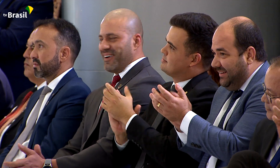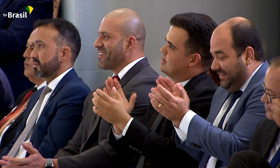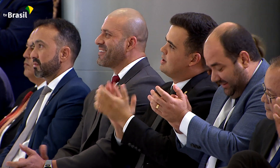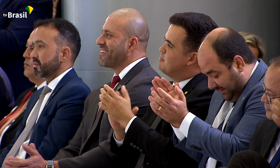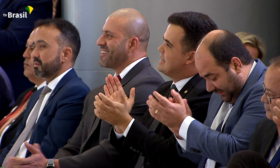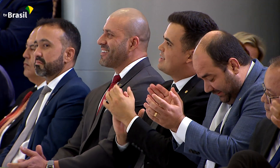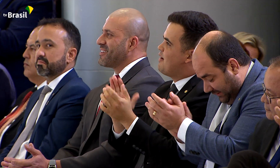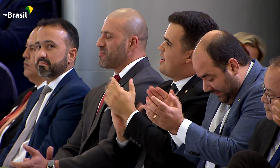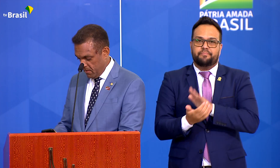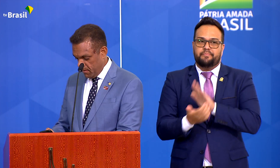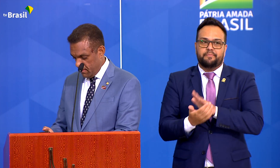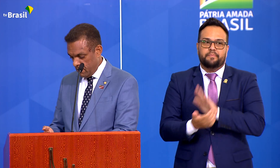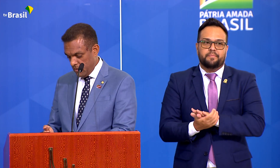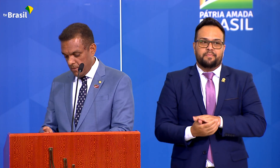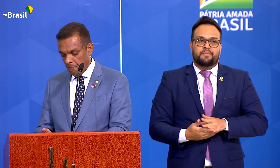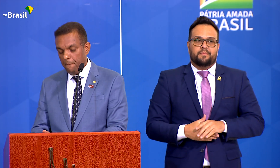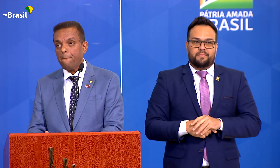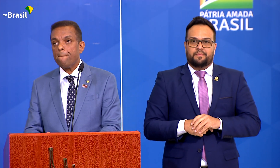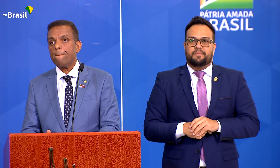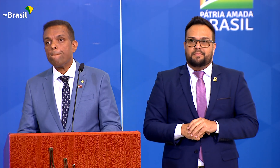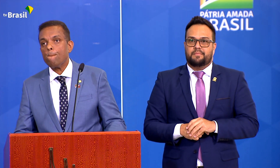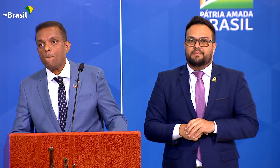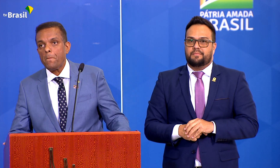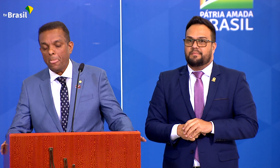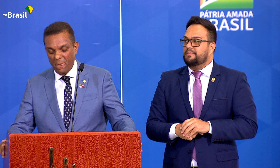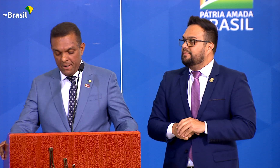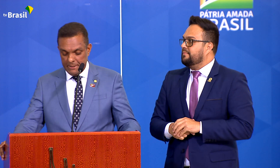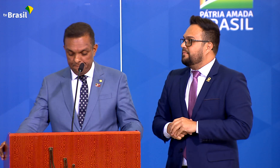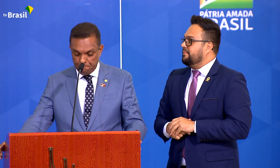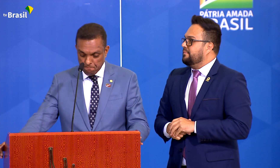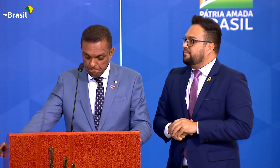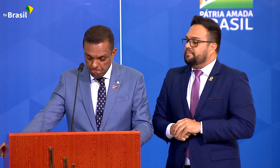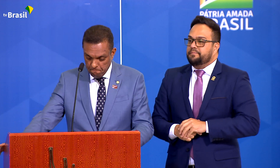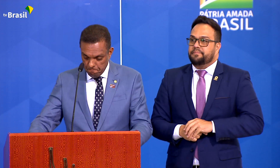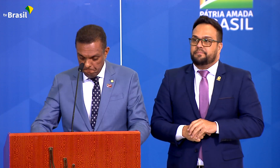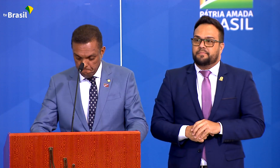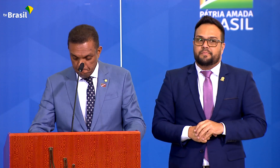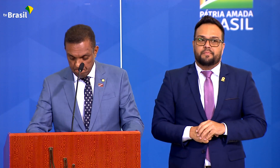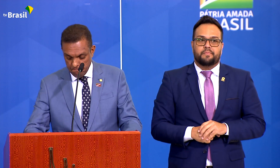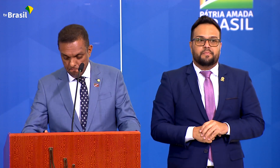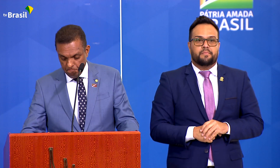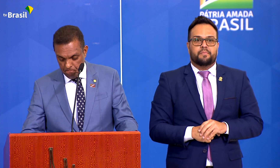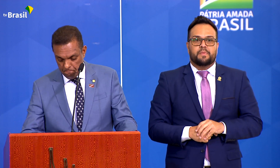E aí E aí